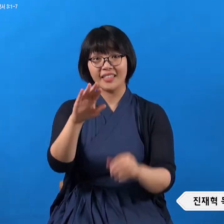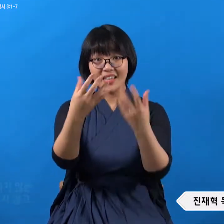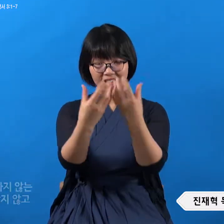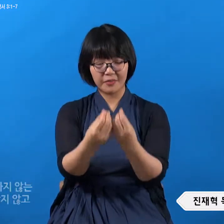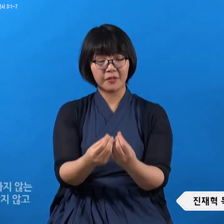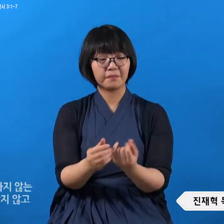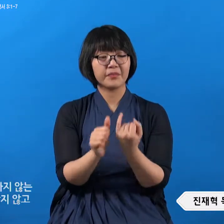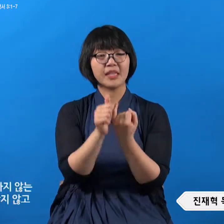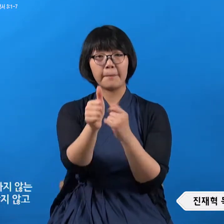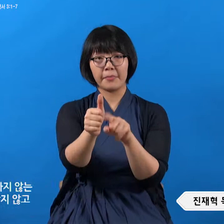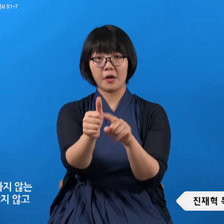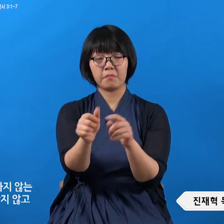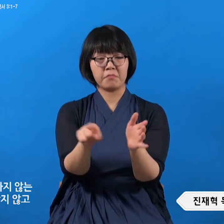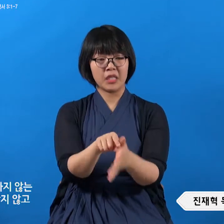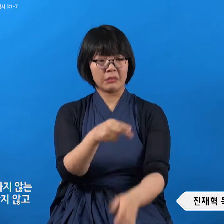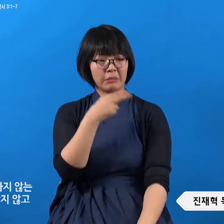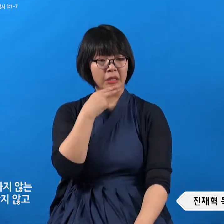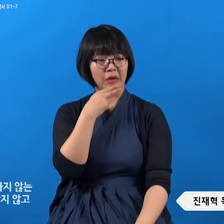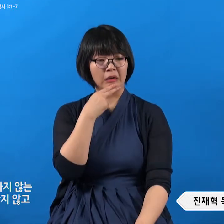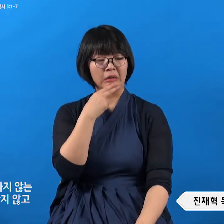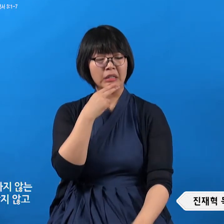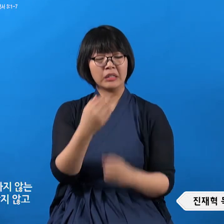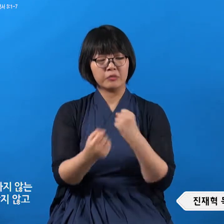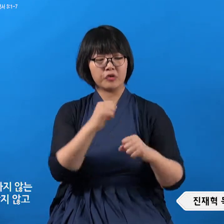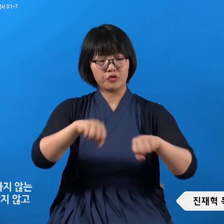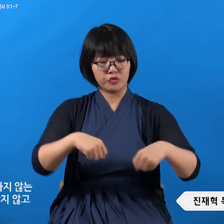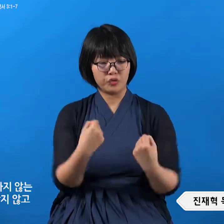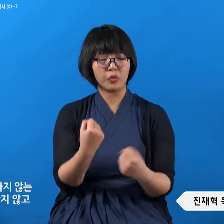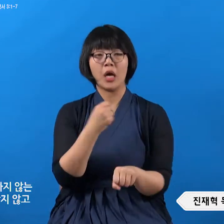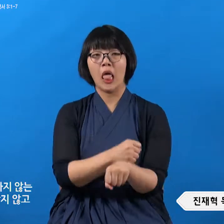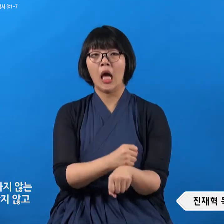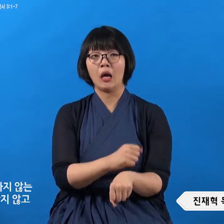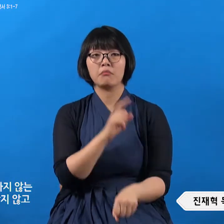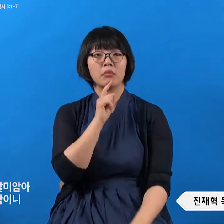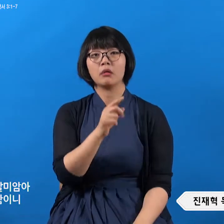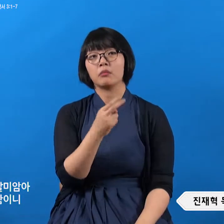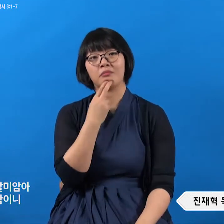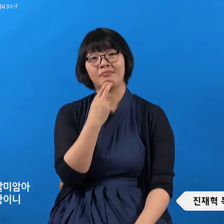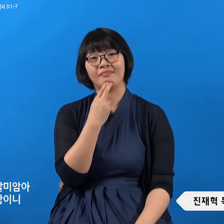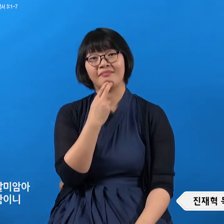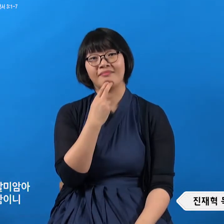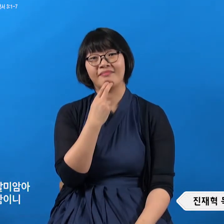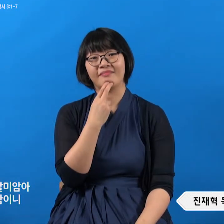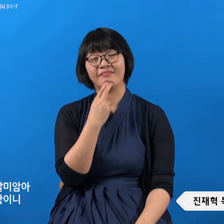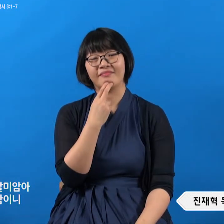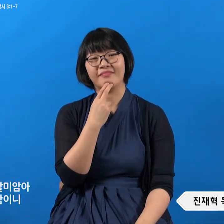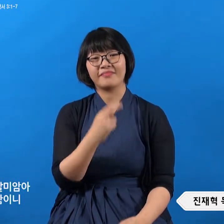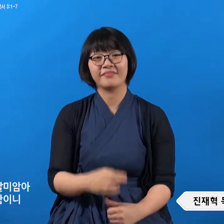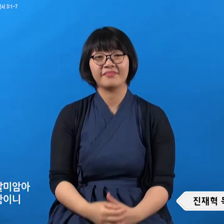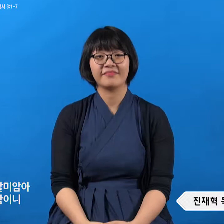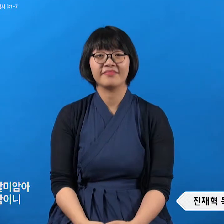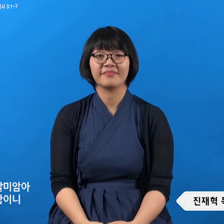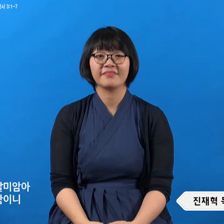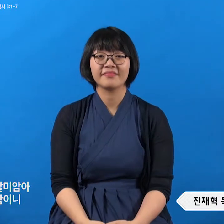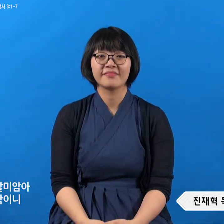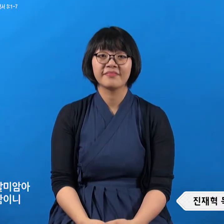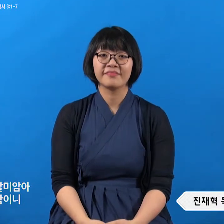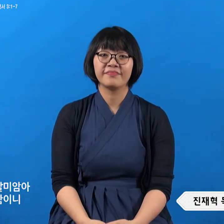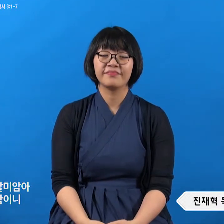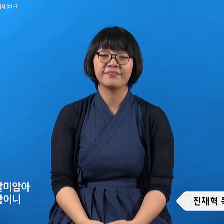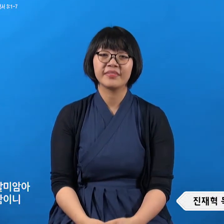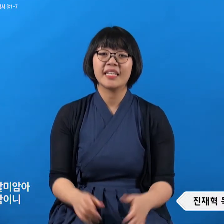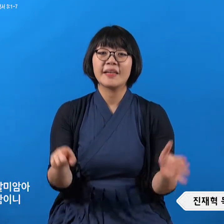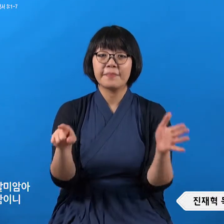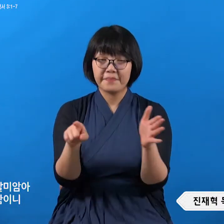않는 자라도 말로 말미암지 않고 그 아내의 행실로 말미암아 구원을 받게 하려